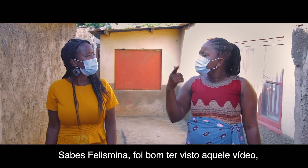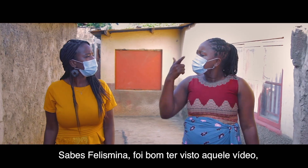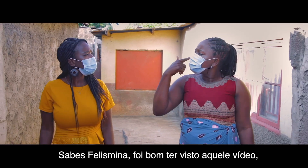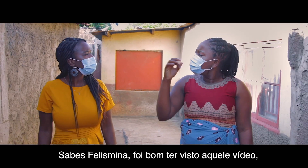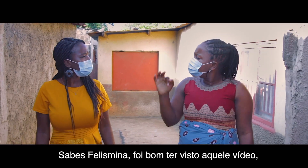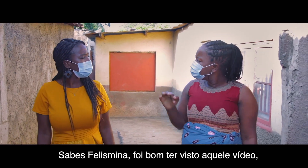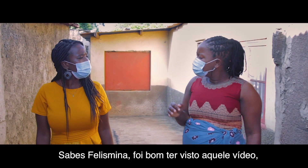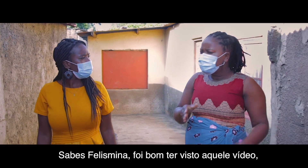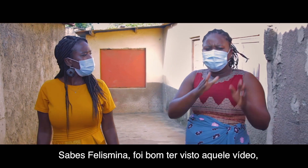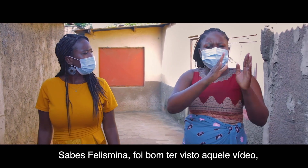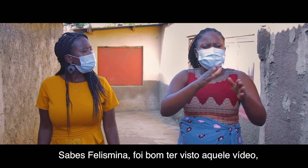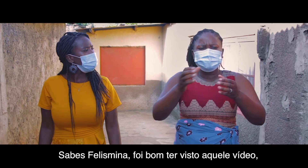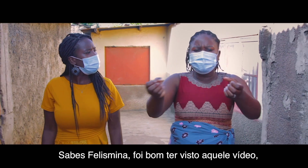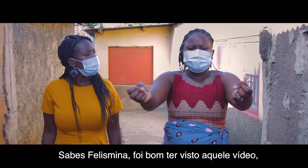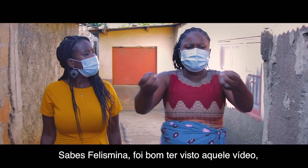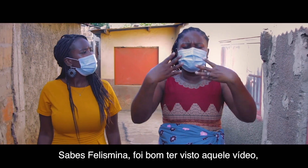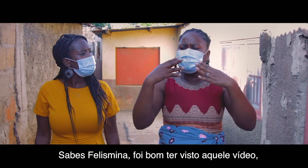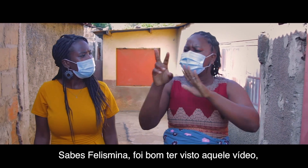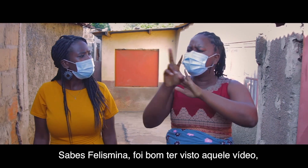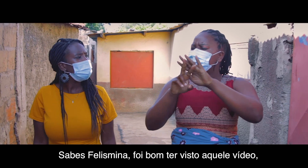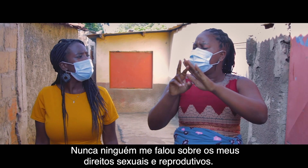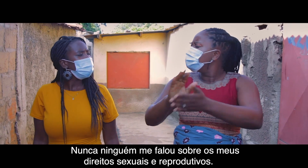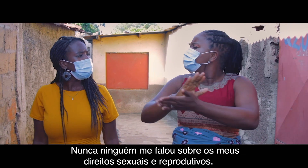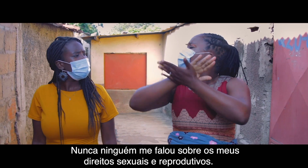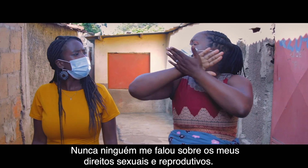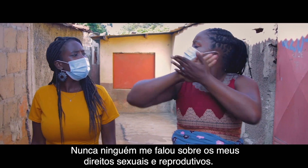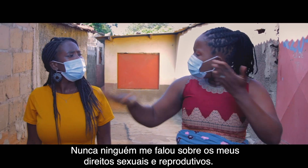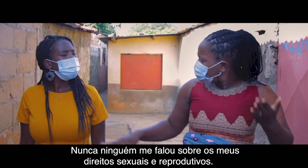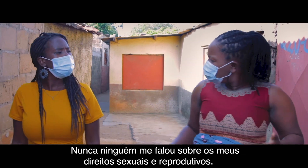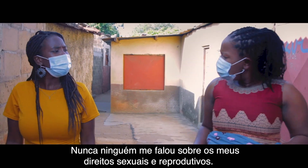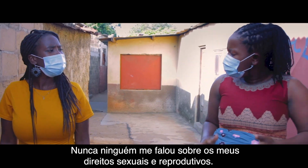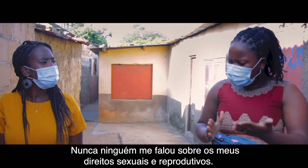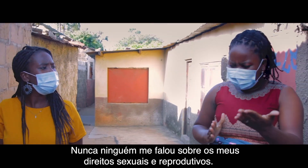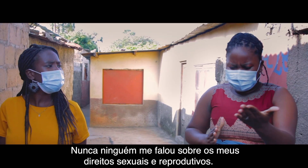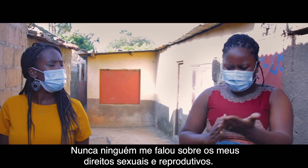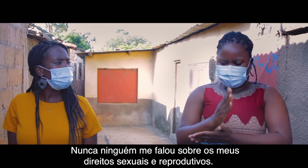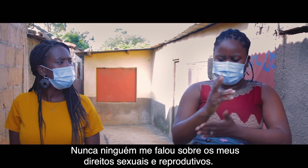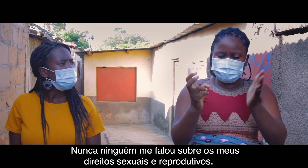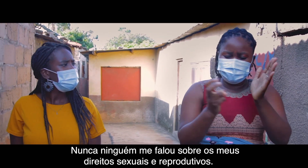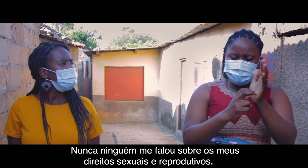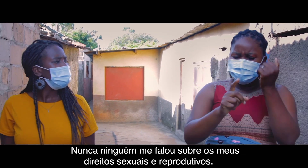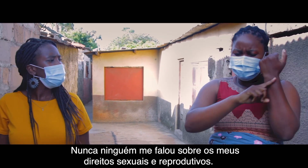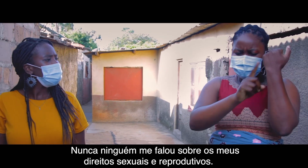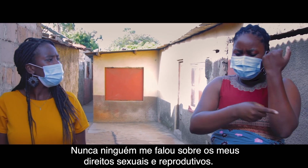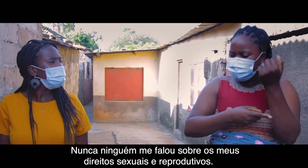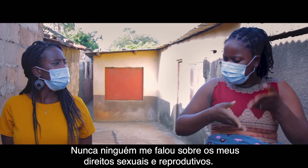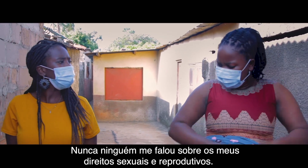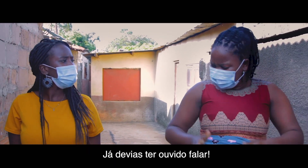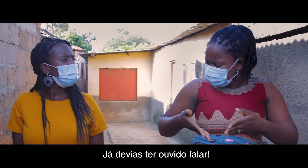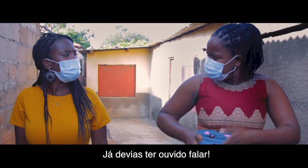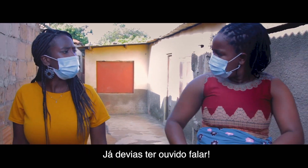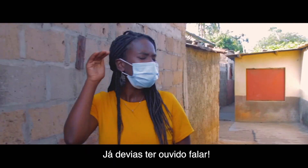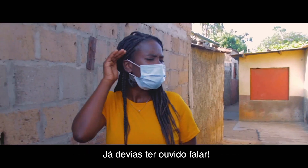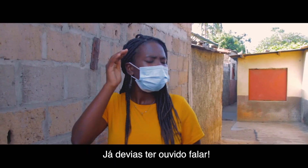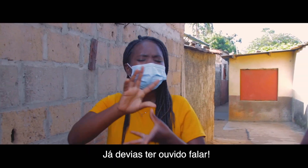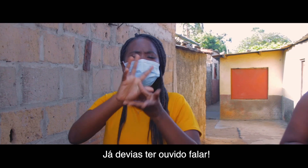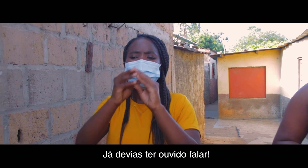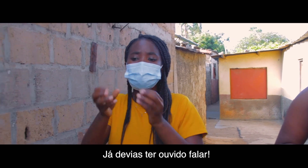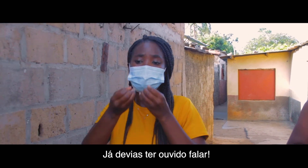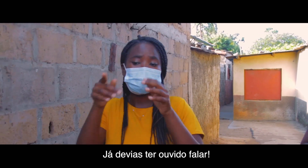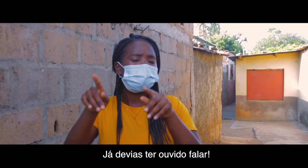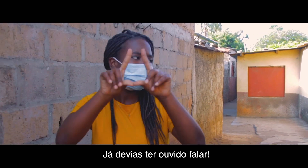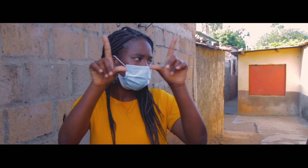Sabes, Felizmina, foi bom ter visto aquele vídeo. Nunca ninguém me falou sobre os meus direitos sexuais e reprodutivos. Já devias